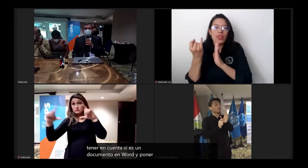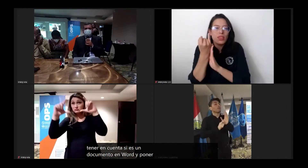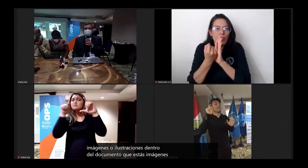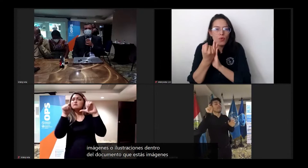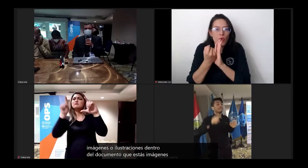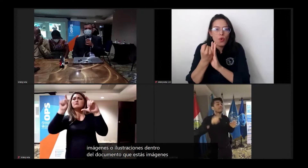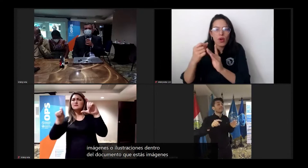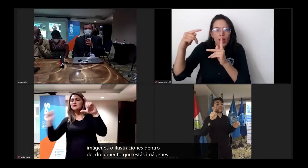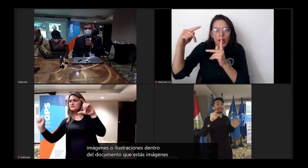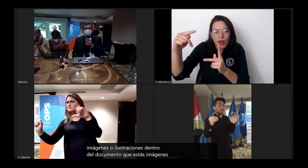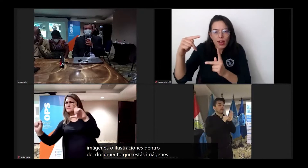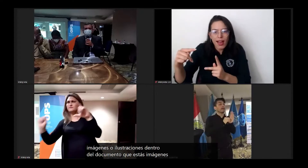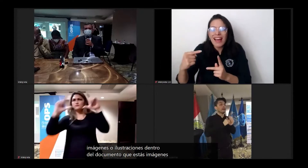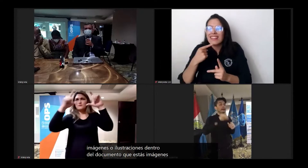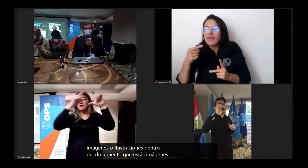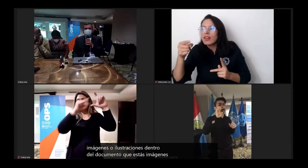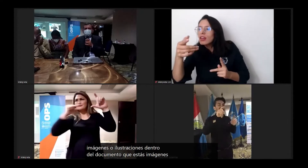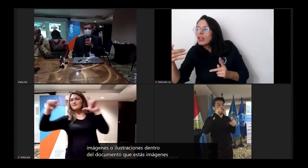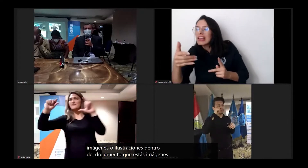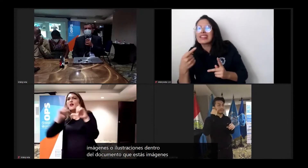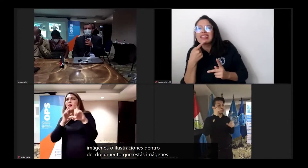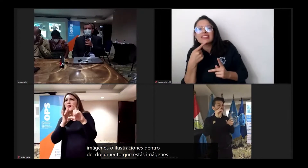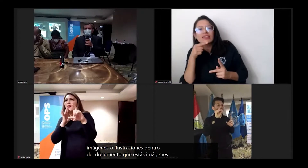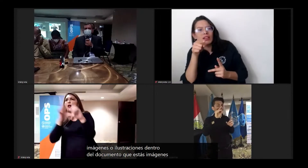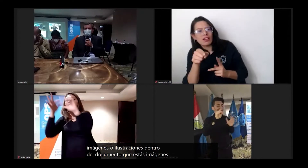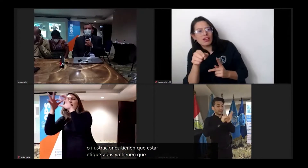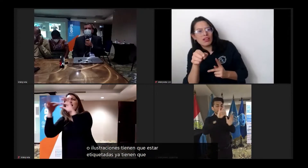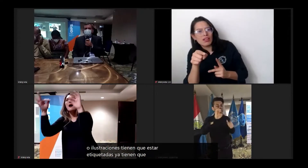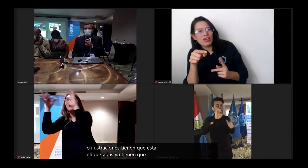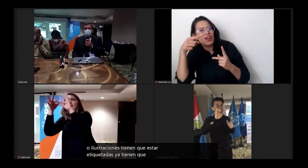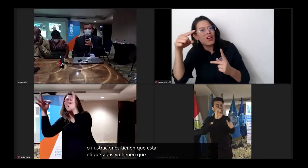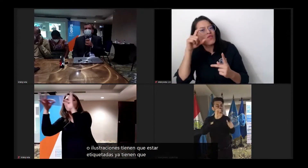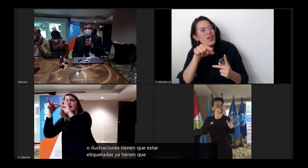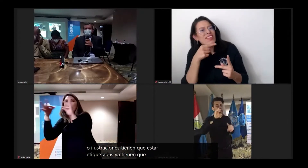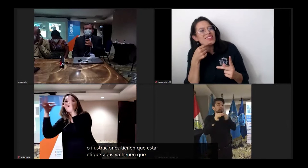estar etiquetadas, o sea, tienen que indicar qué contiene la imagen.